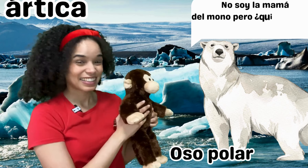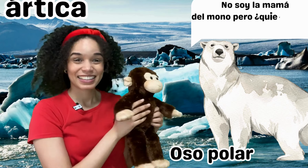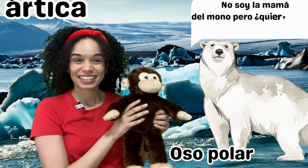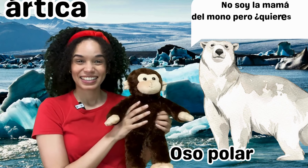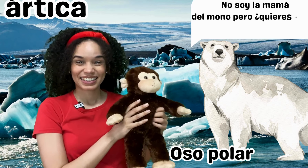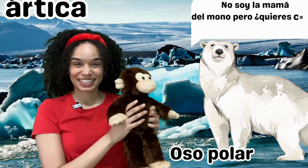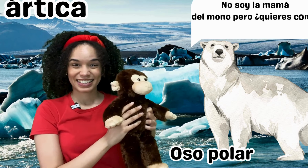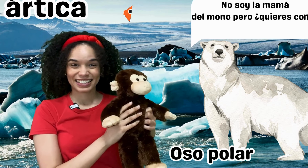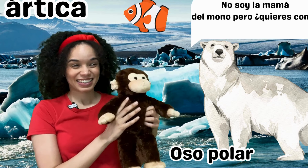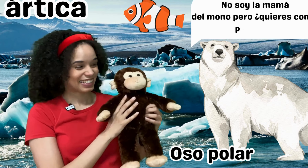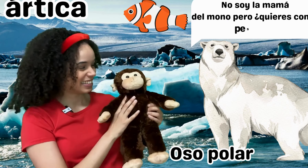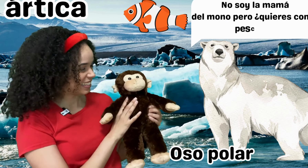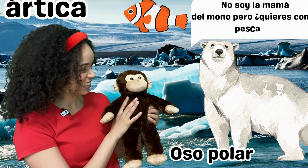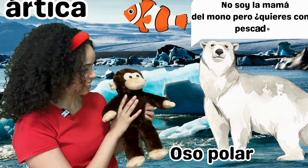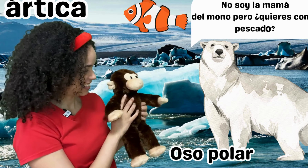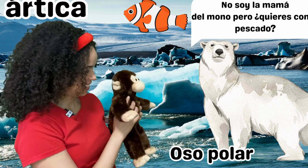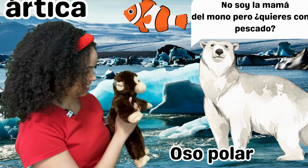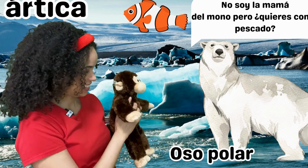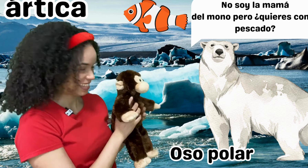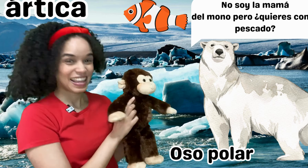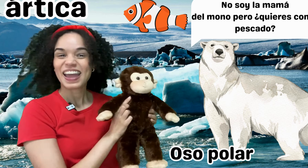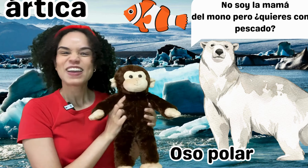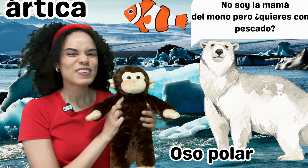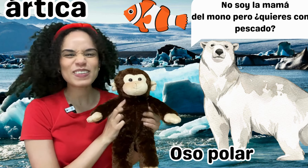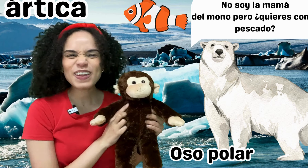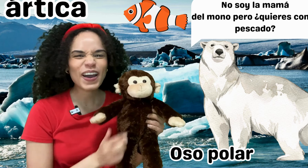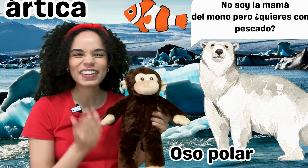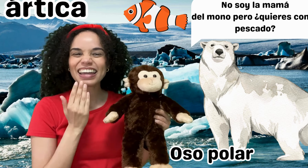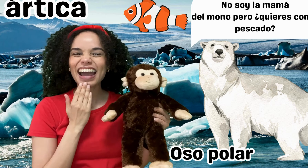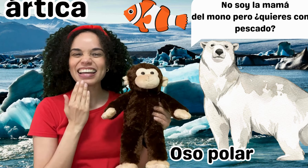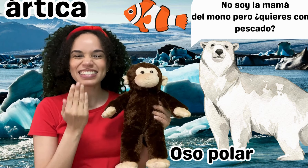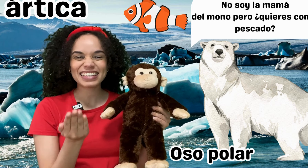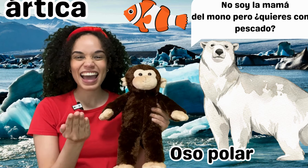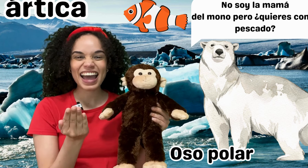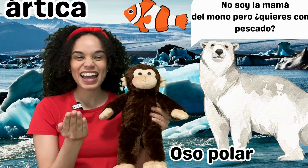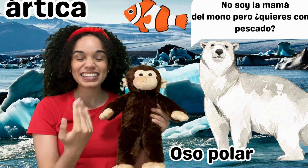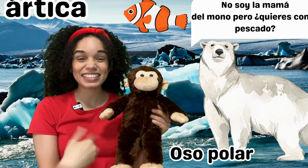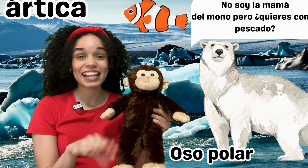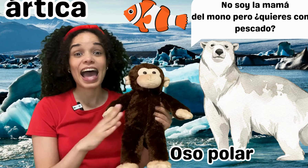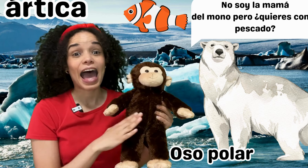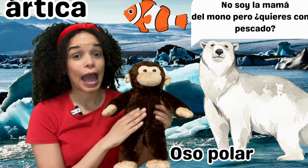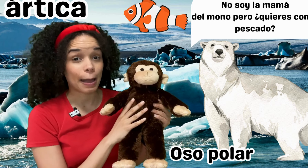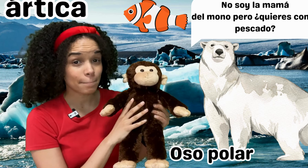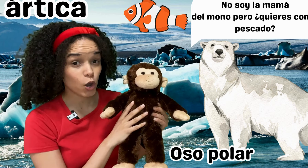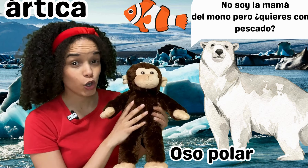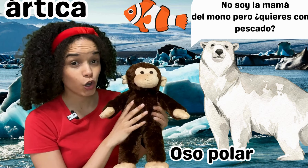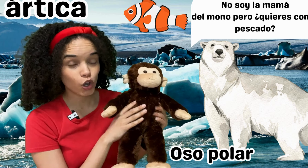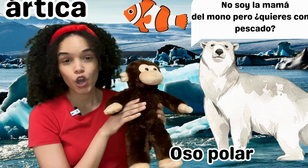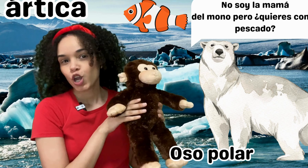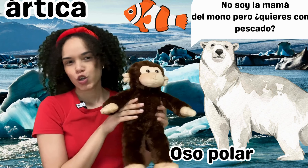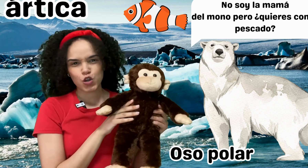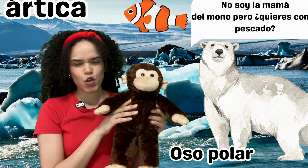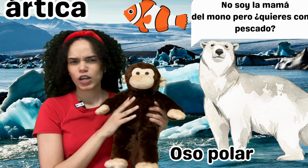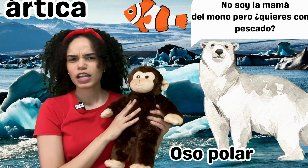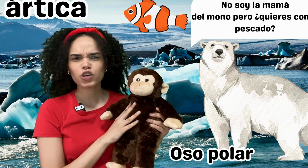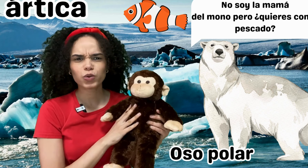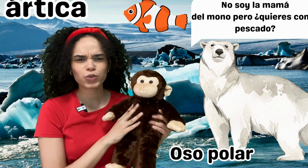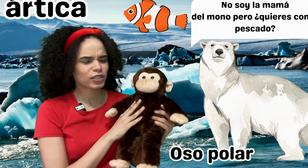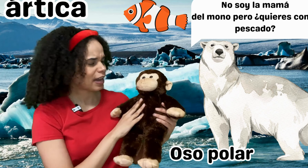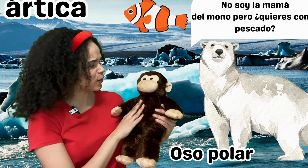quieres comer pescado No gracias a mono no le gusta